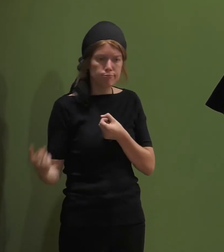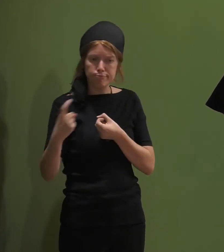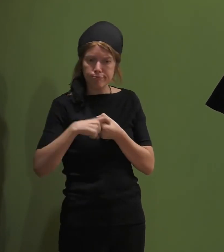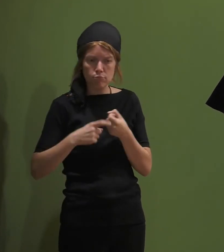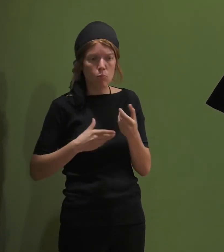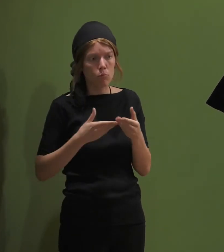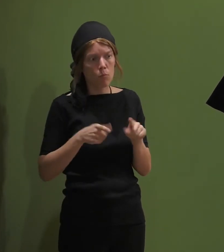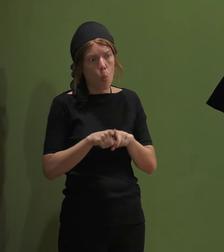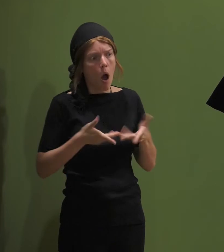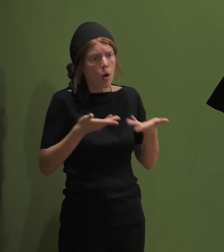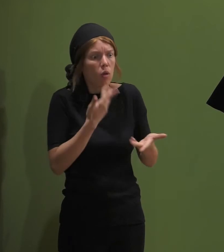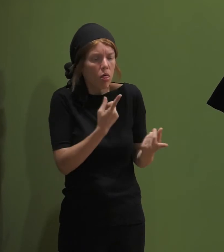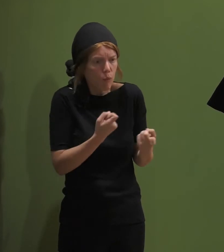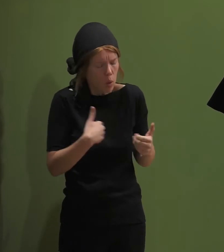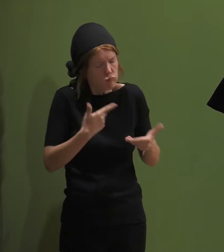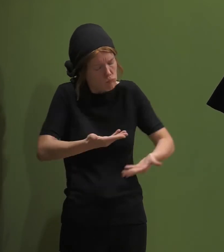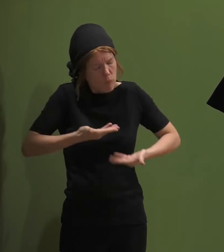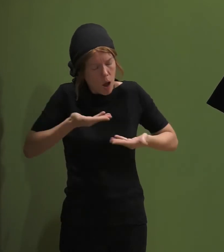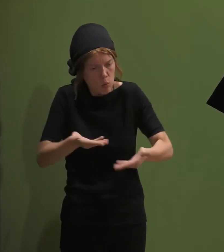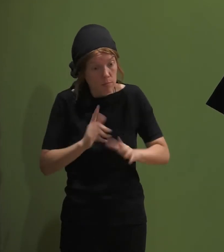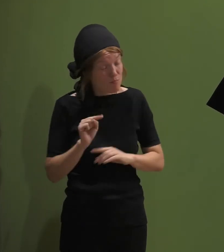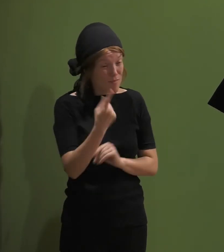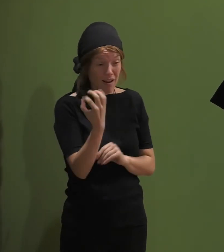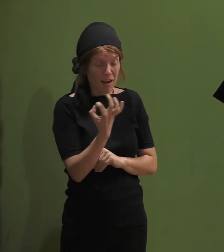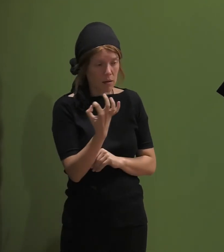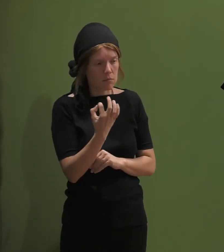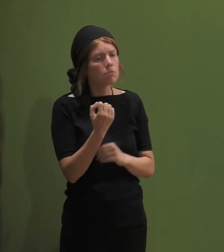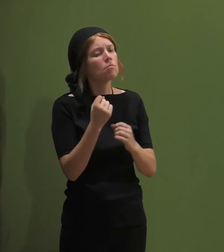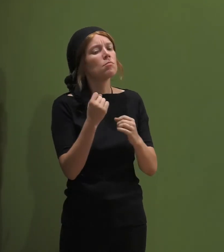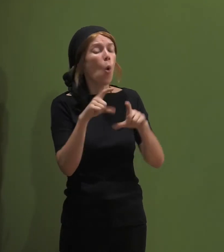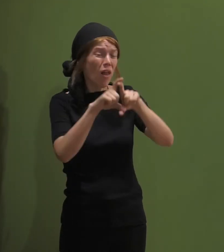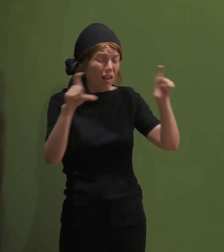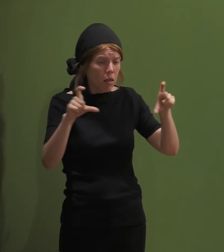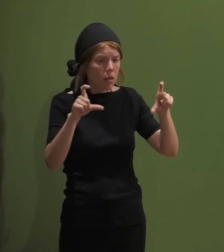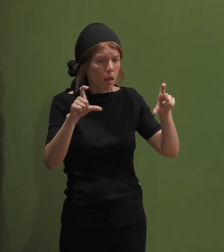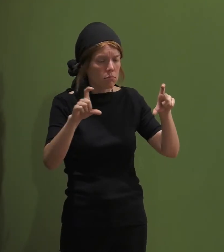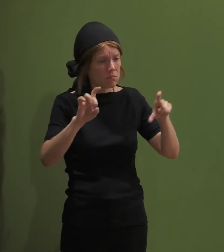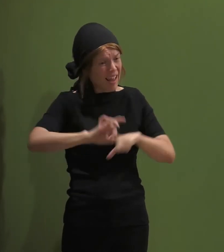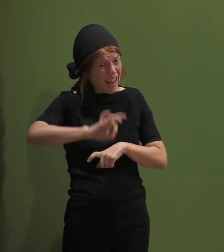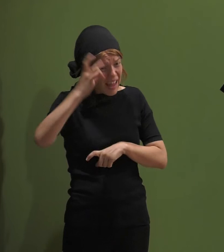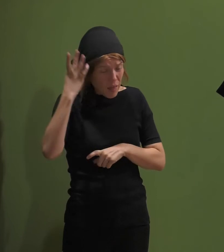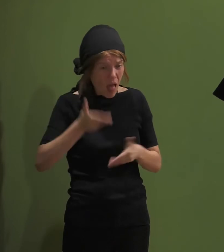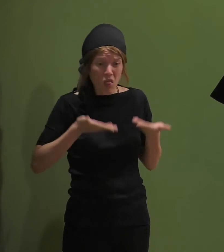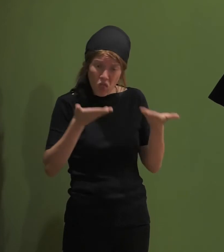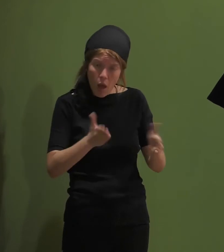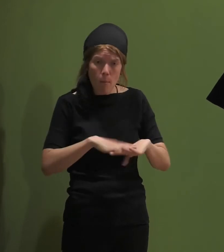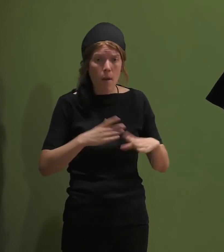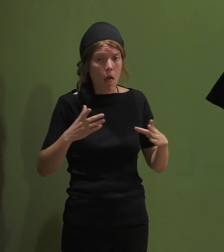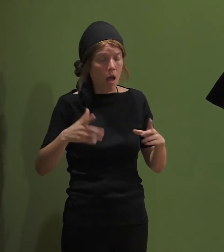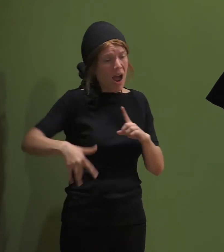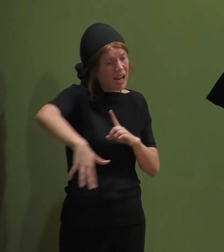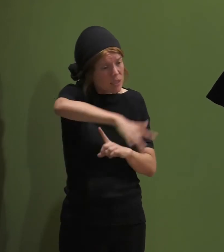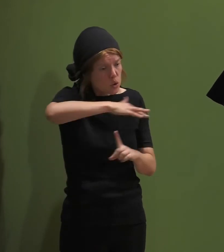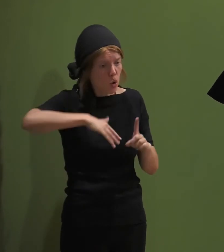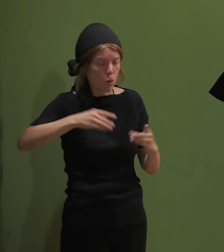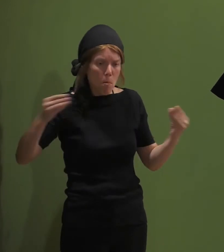en busca de ayuda si lo necesita, pero sobre todo una entidad que ofrezca ideas y oportunidades para la mejora del entorno al